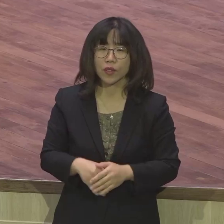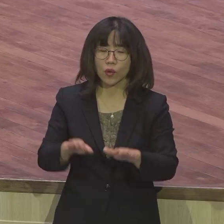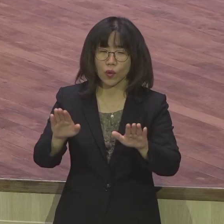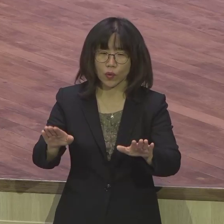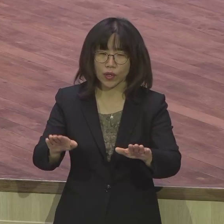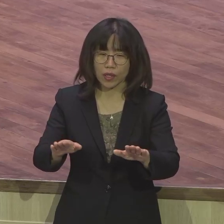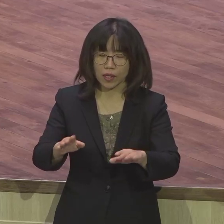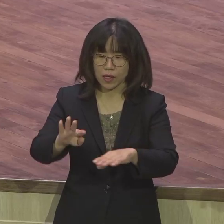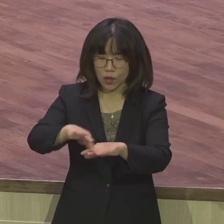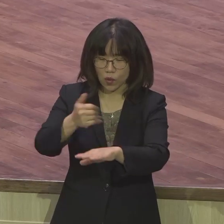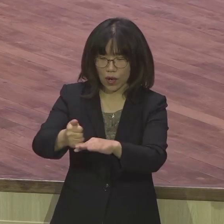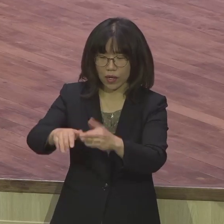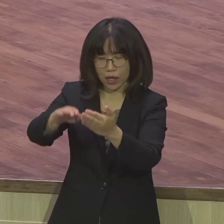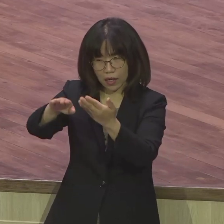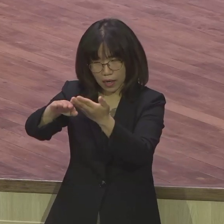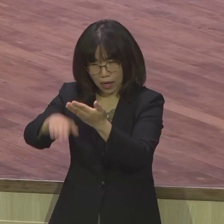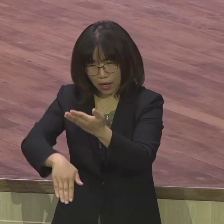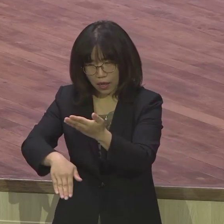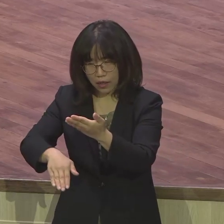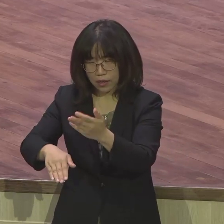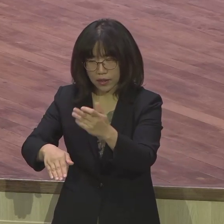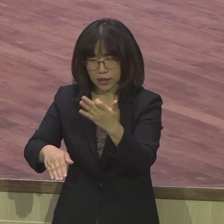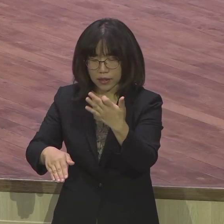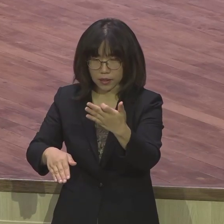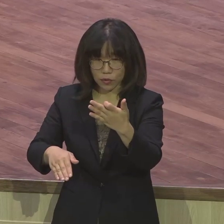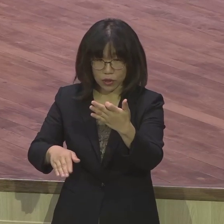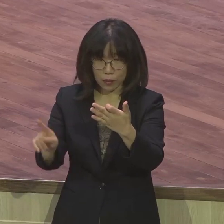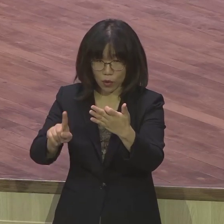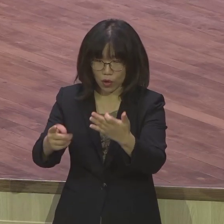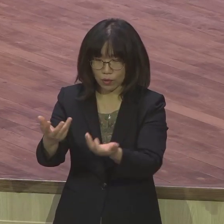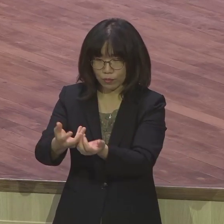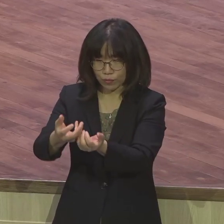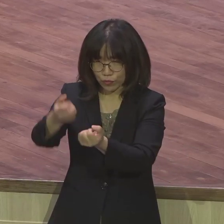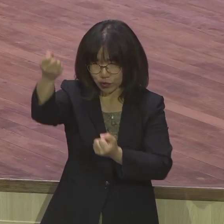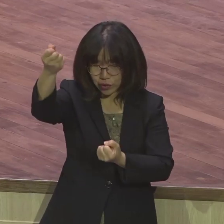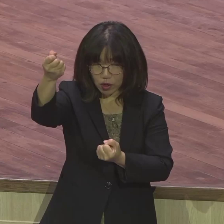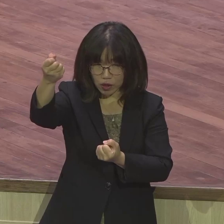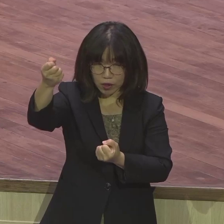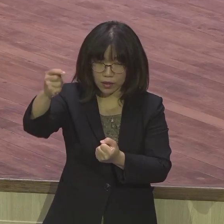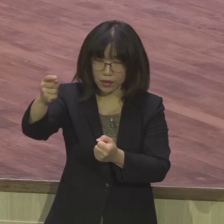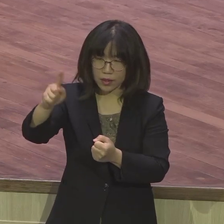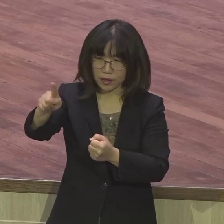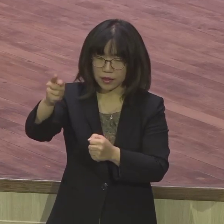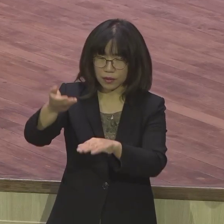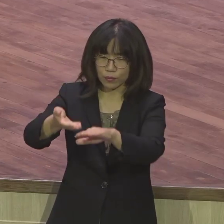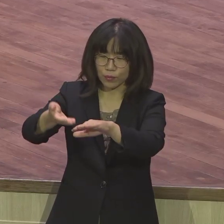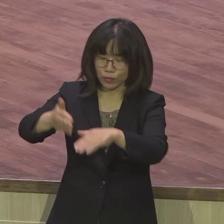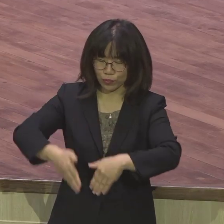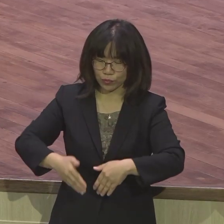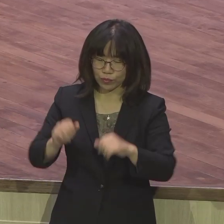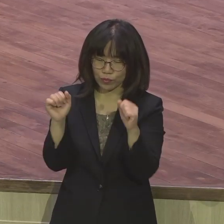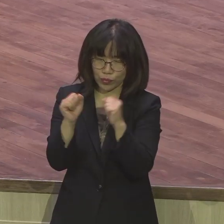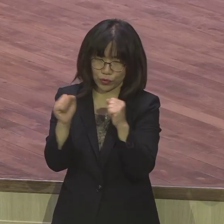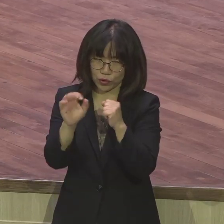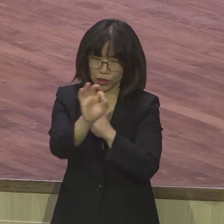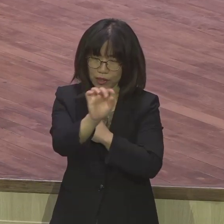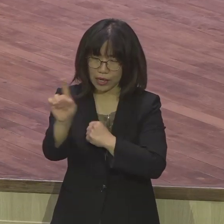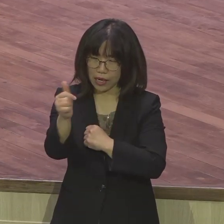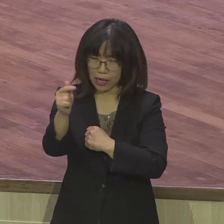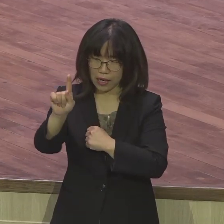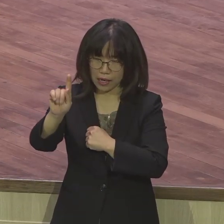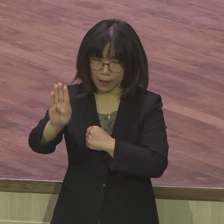열왕기하 상 19장에는 이 분열되어진 상태에서 북이스라엘 아합 왕이 통치하던 시대를